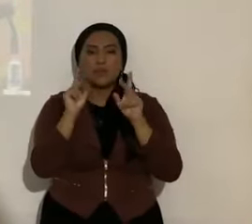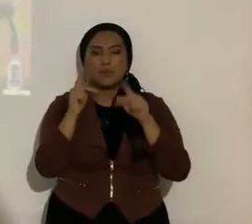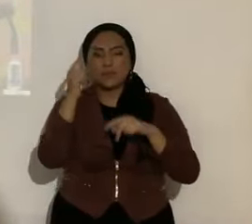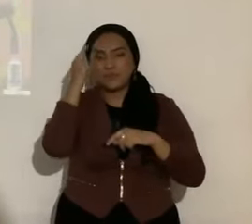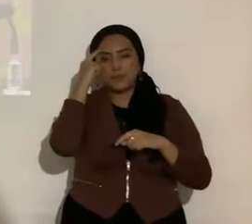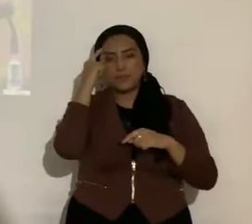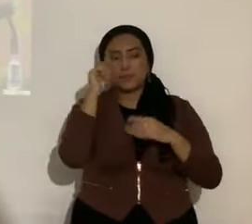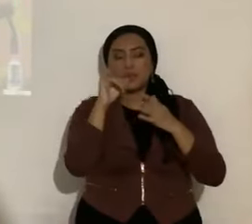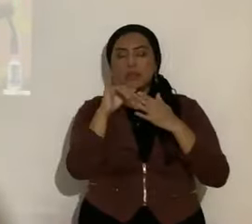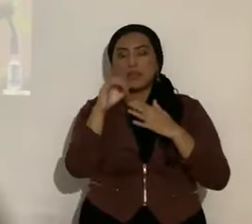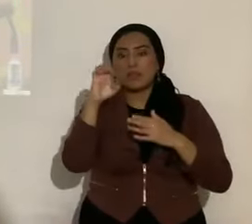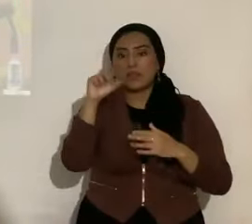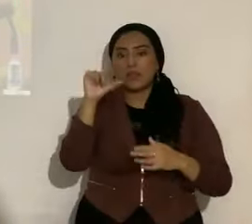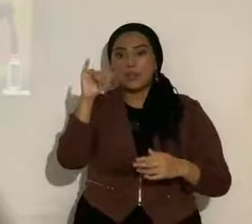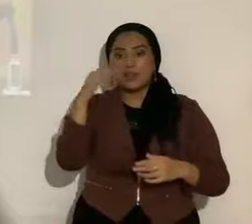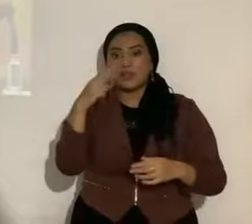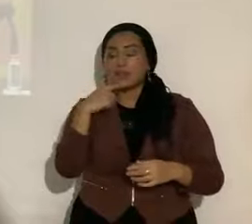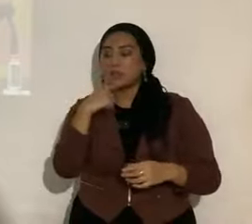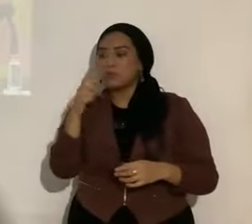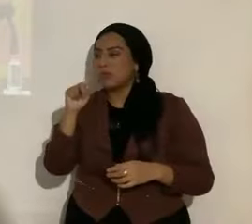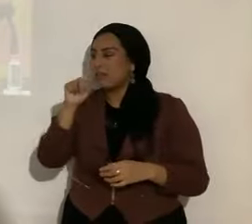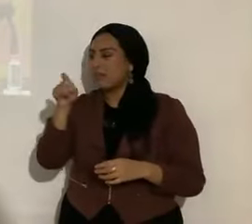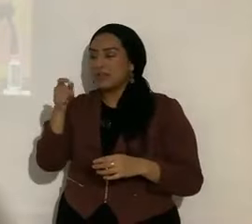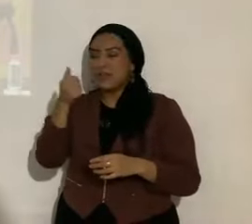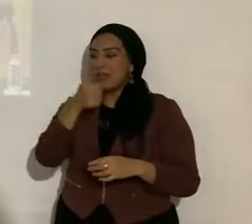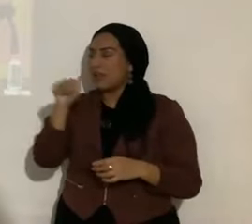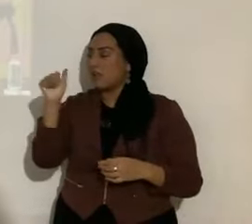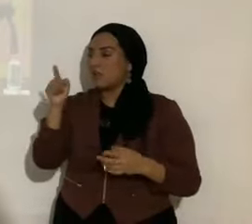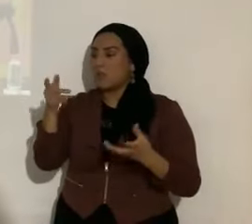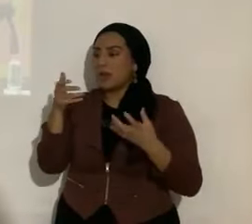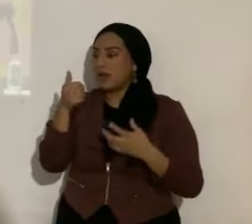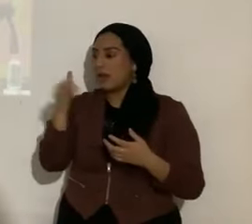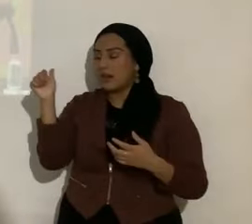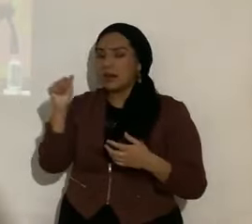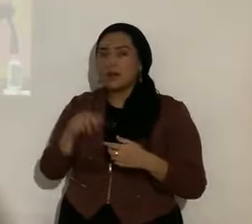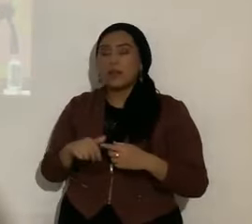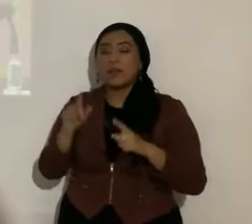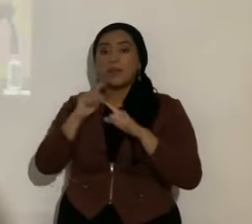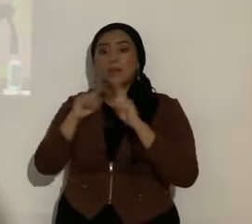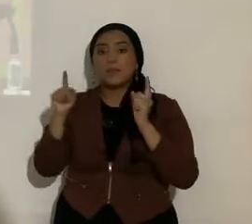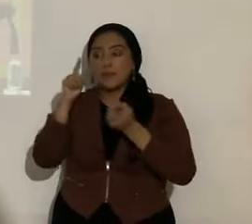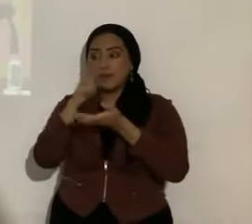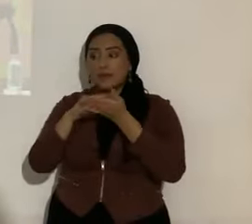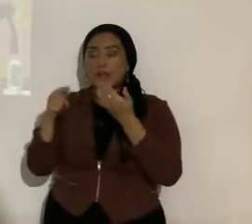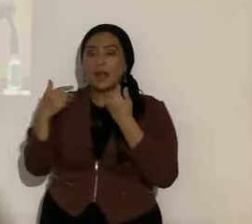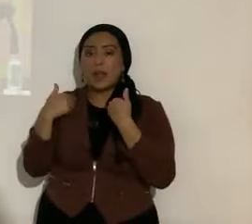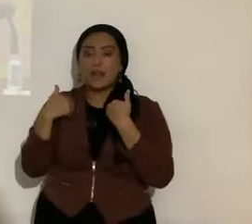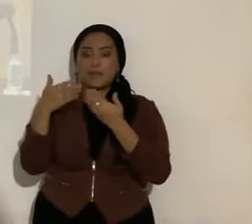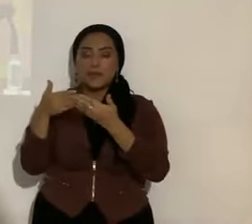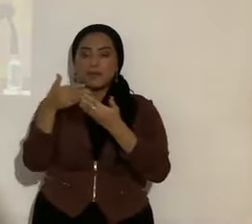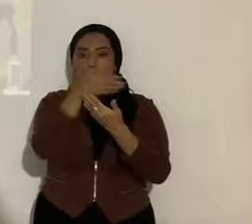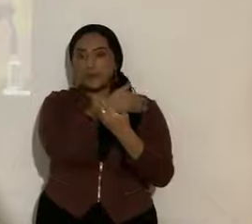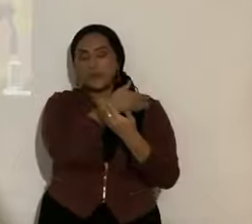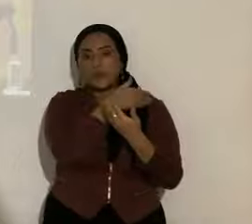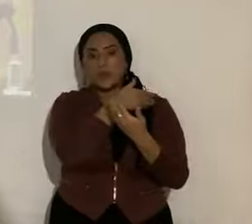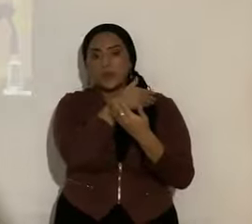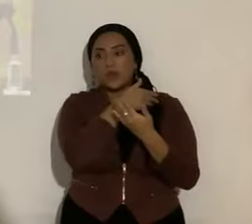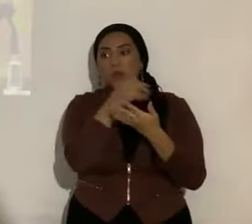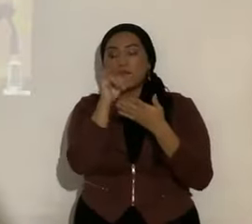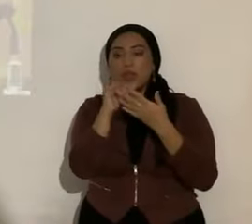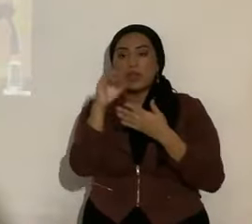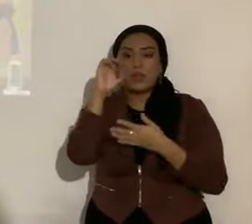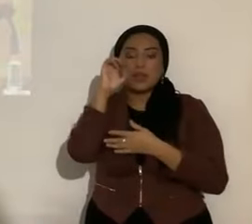ese momento Elías le dijo, pide lo que quieras. Pero vamos a ver que había un antecedente ya de